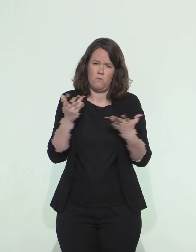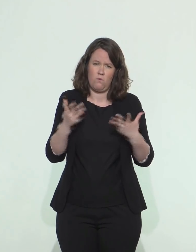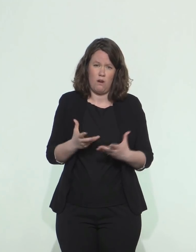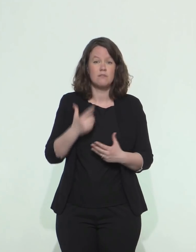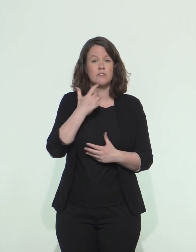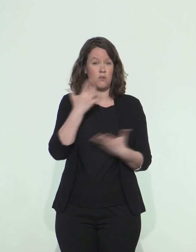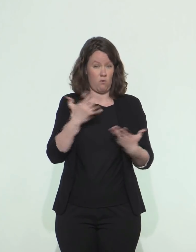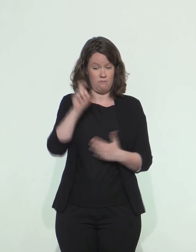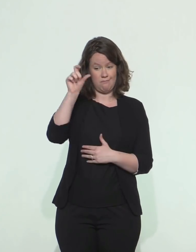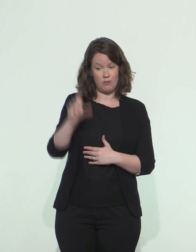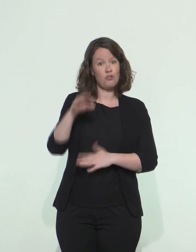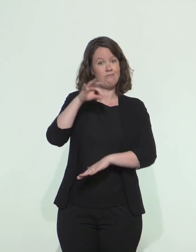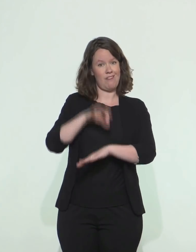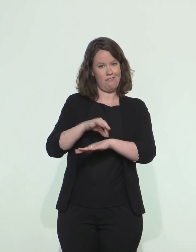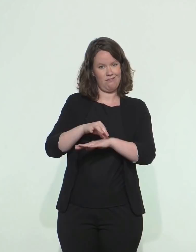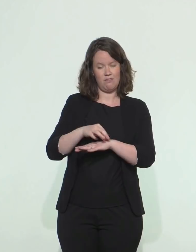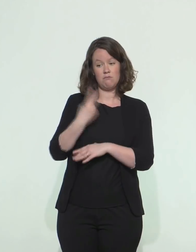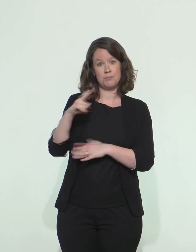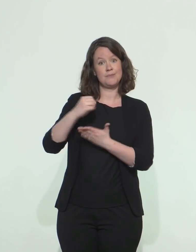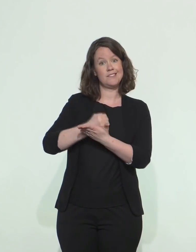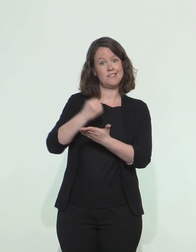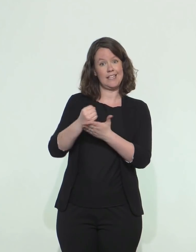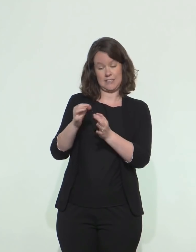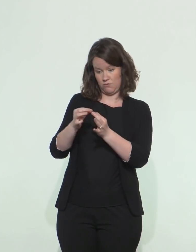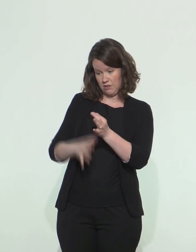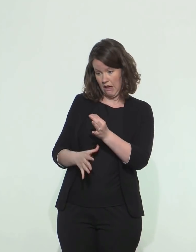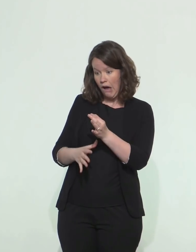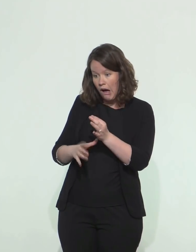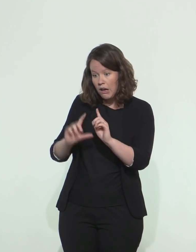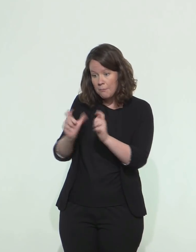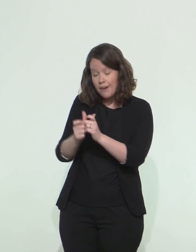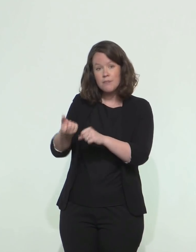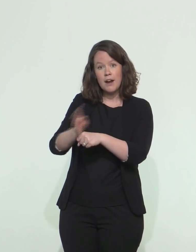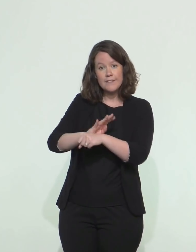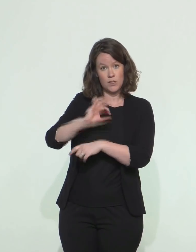test positif et nous n'avons pas forcément d'informations sur la personne, puisque là